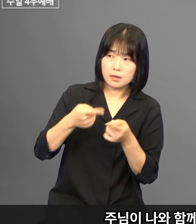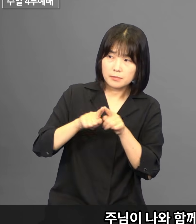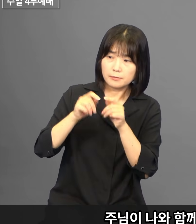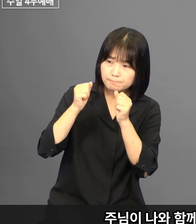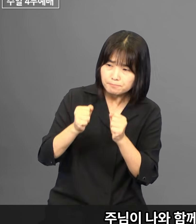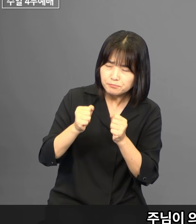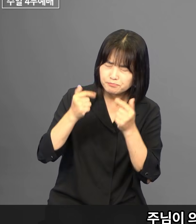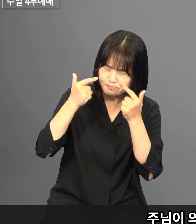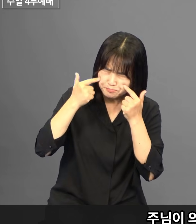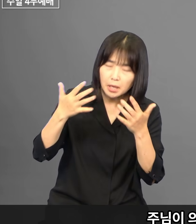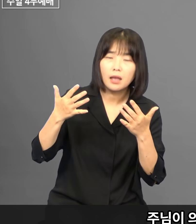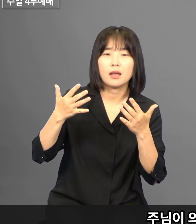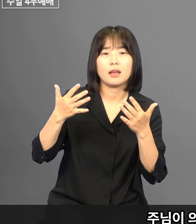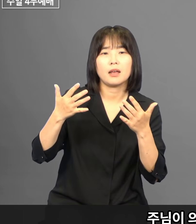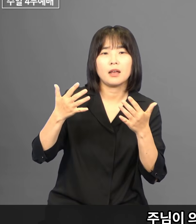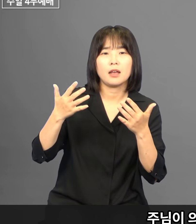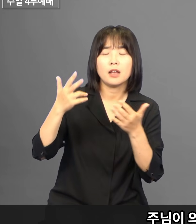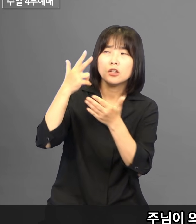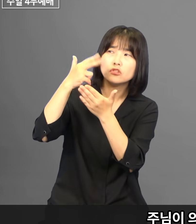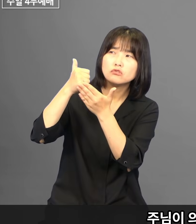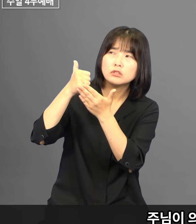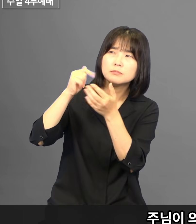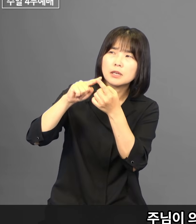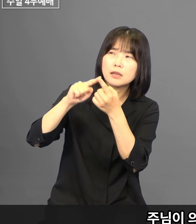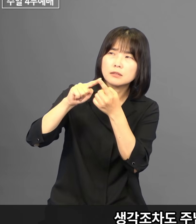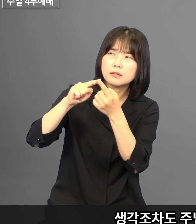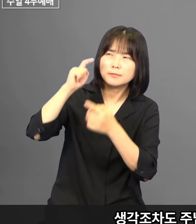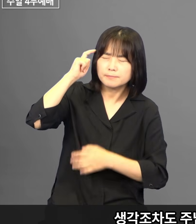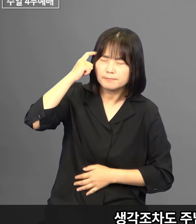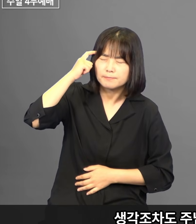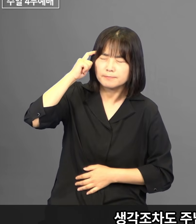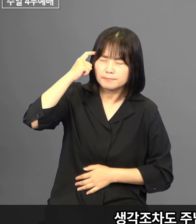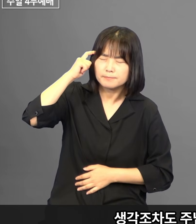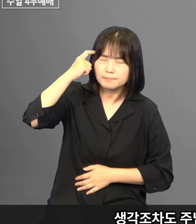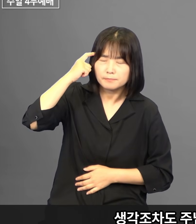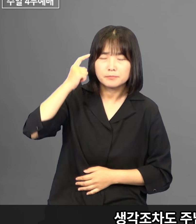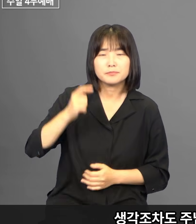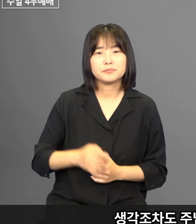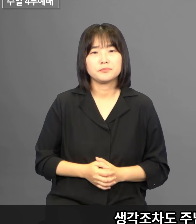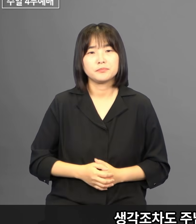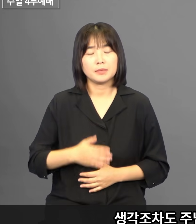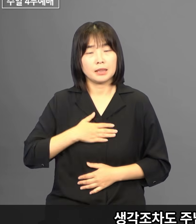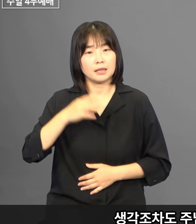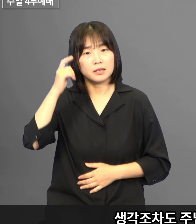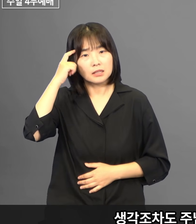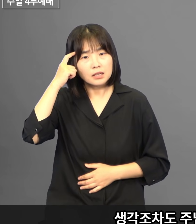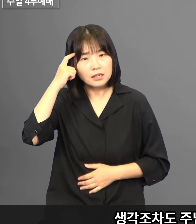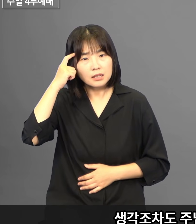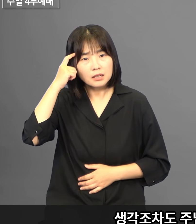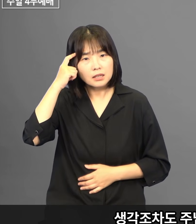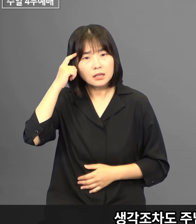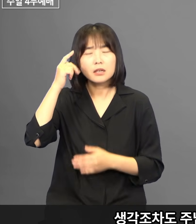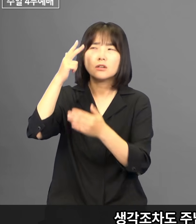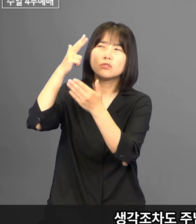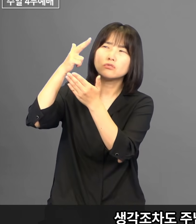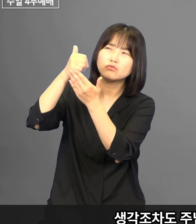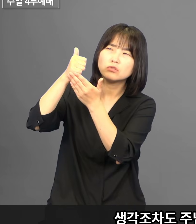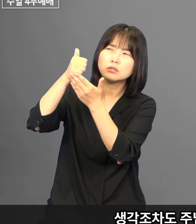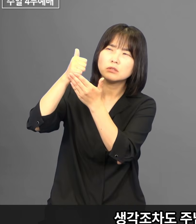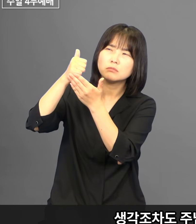분명하니까 주님이 의식이 되는 겁니다. 생각조차도 주님이 의식이 되는